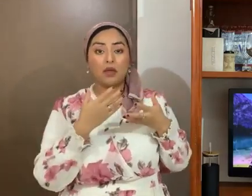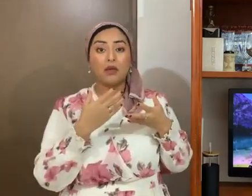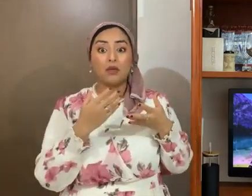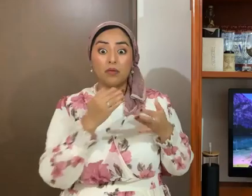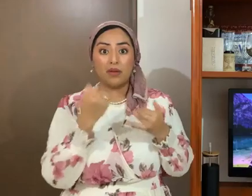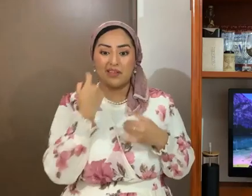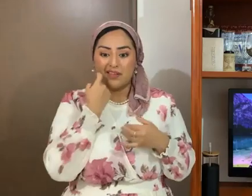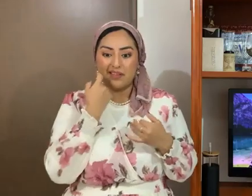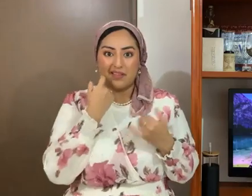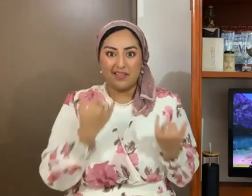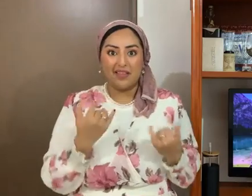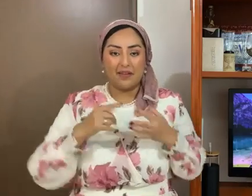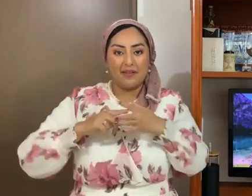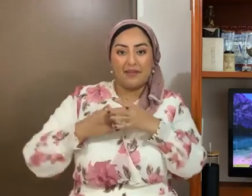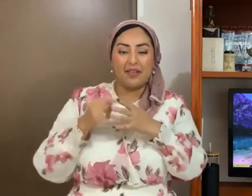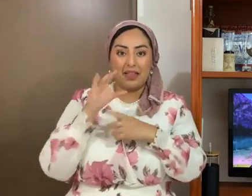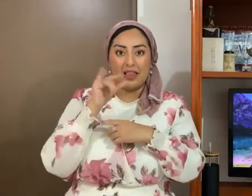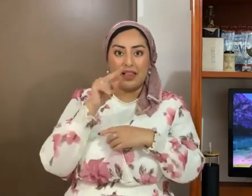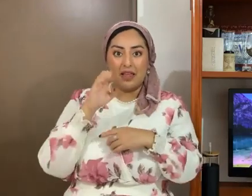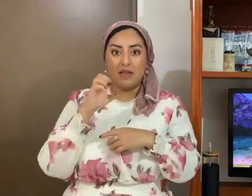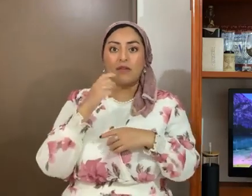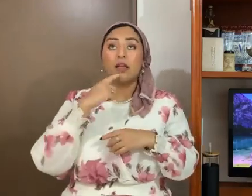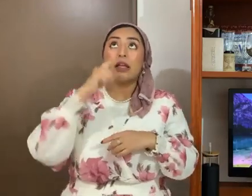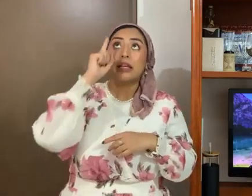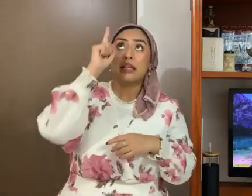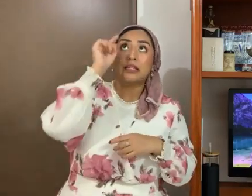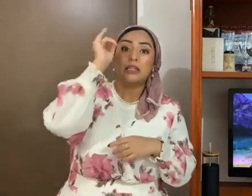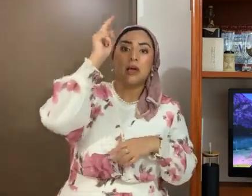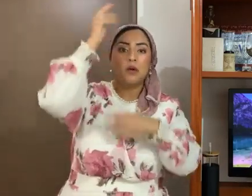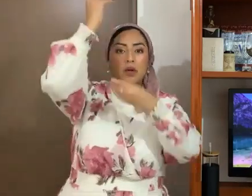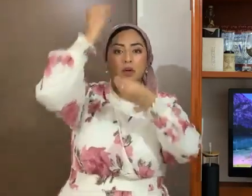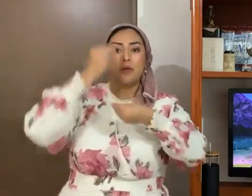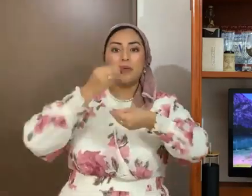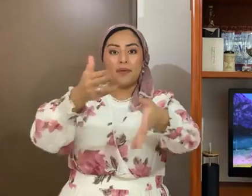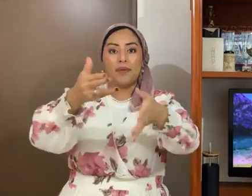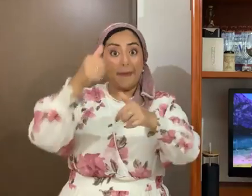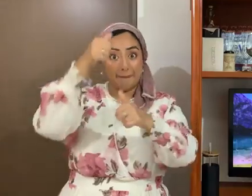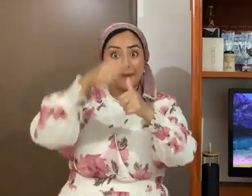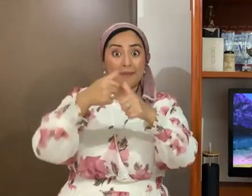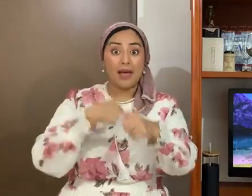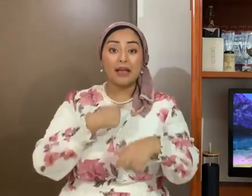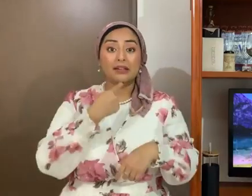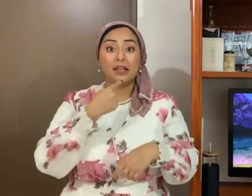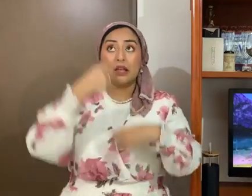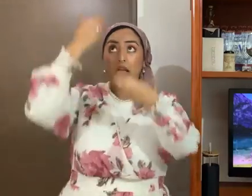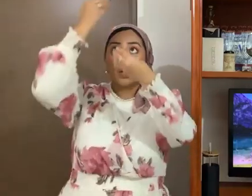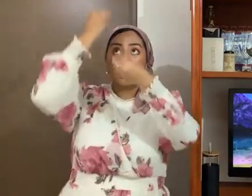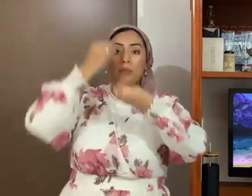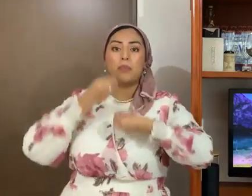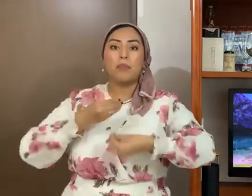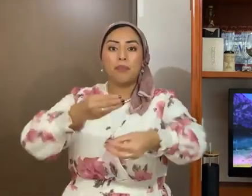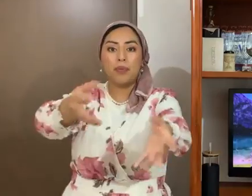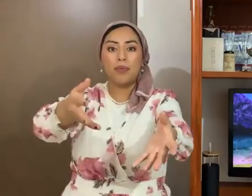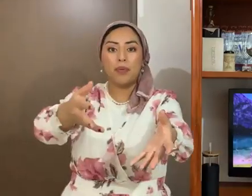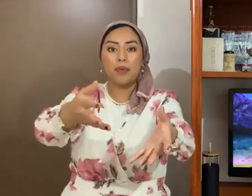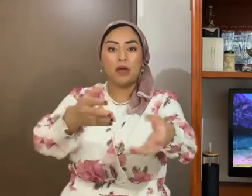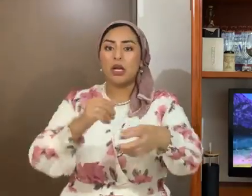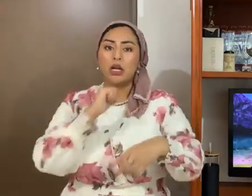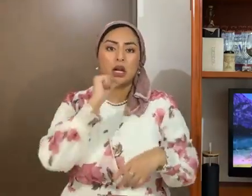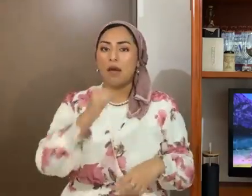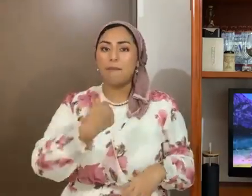en este momento, al iniciar la transmisión, que sea Yahweh quien hable, que no sea yo, porque yo puedo cometer un error, pero